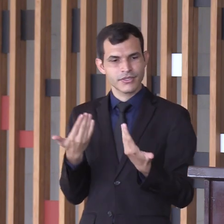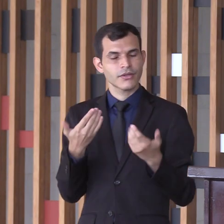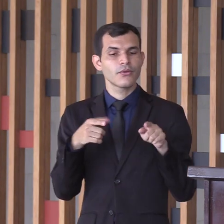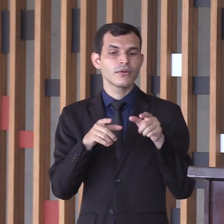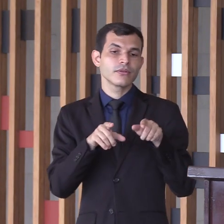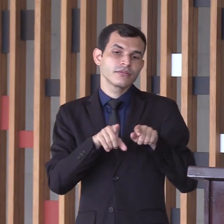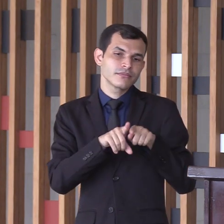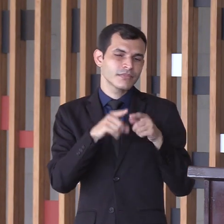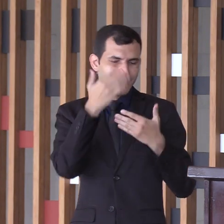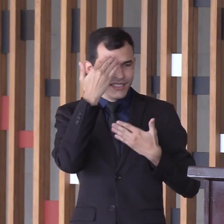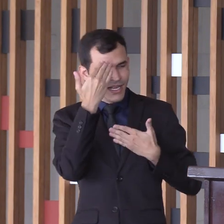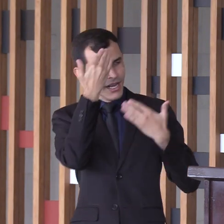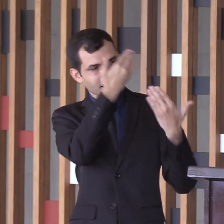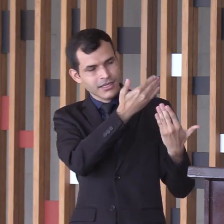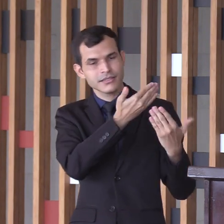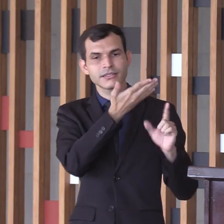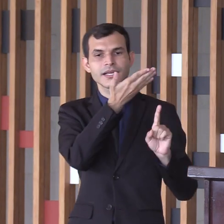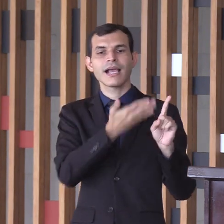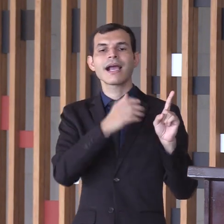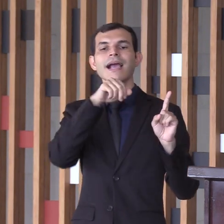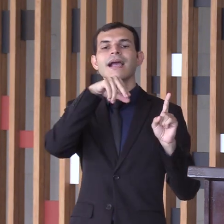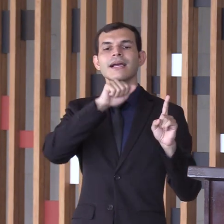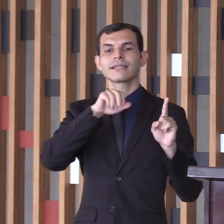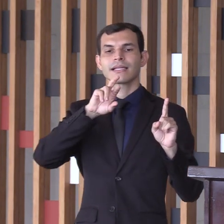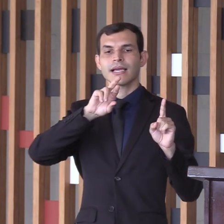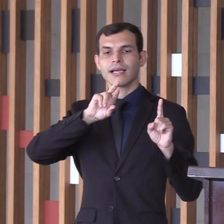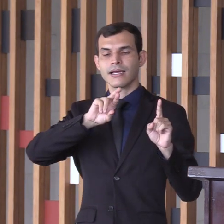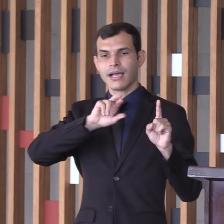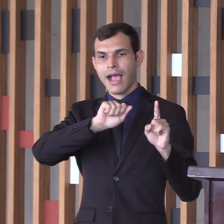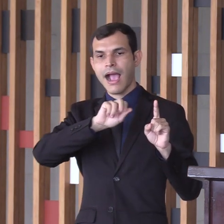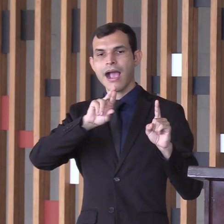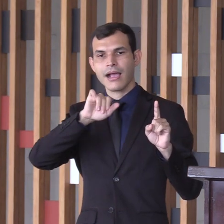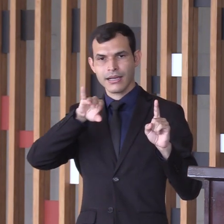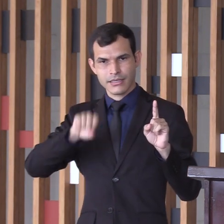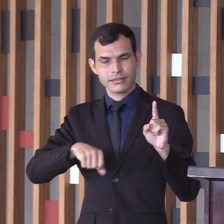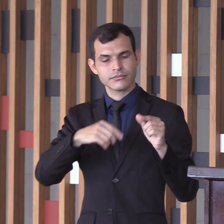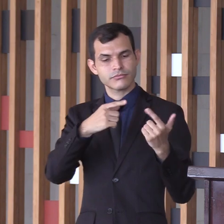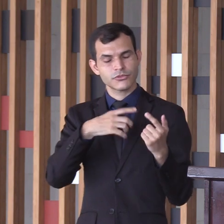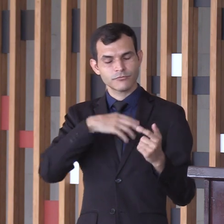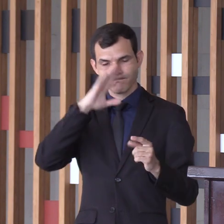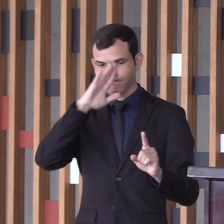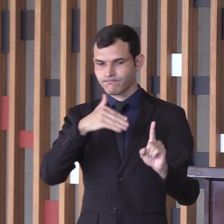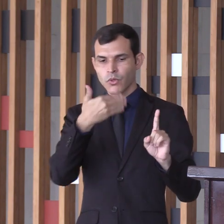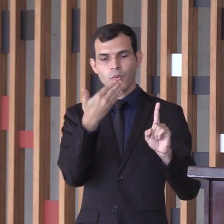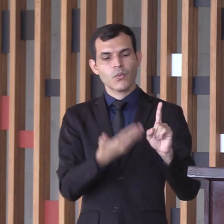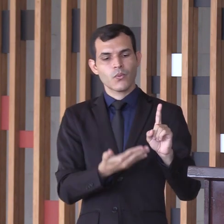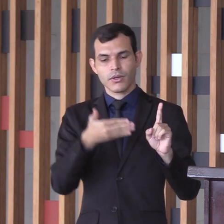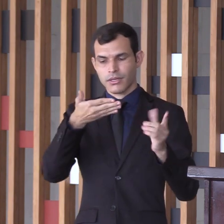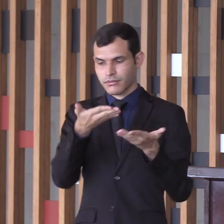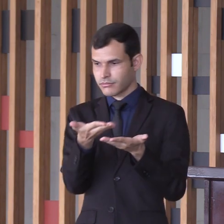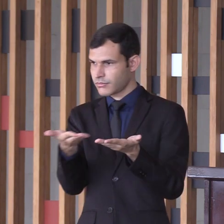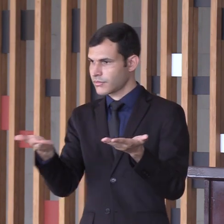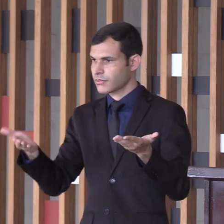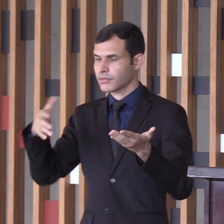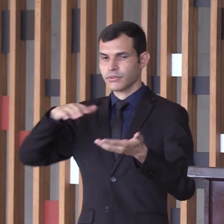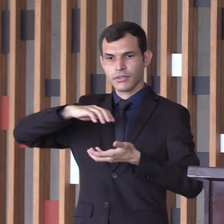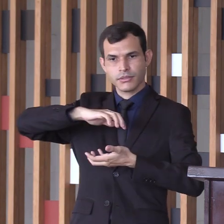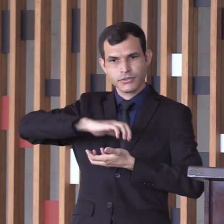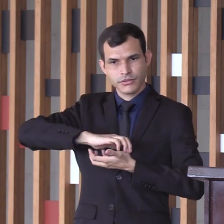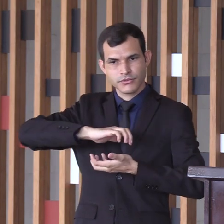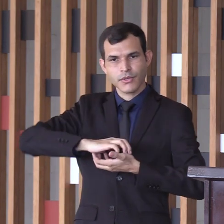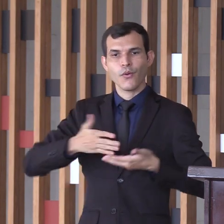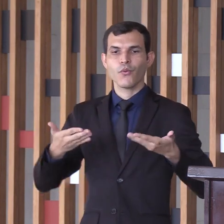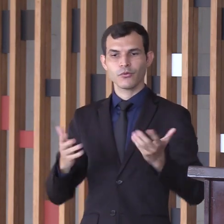agradecer mais uma vez à presidente Ana Reis, pela honra que dá ao Itamaraty, presidente, de que celebremos esse ato hoje aqui